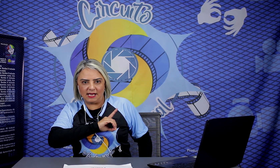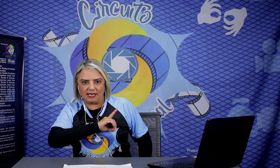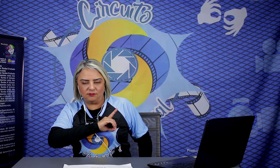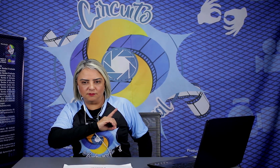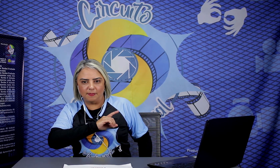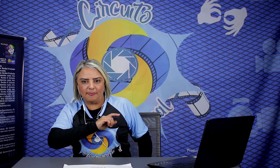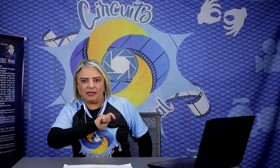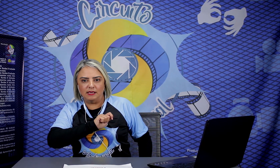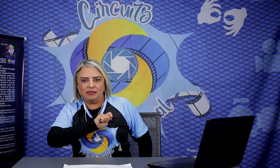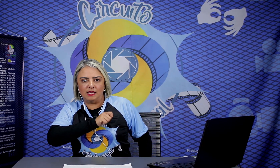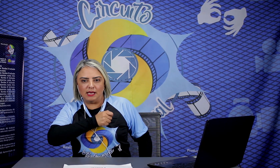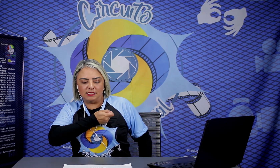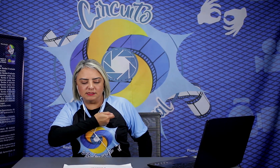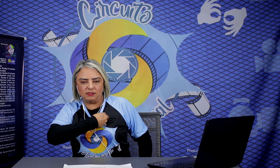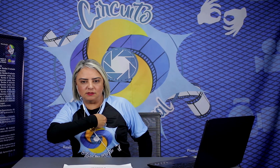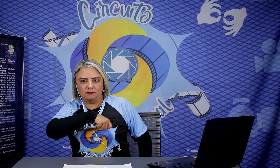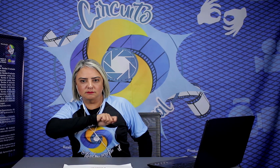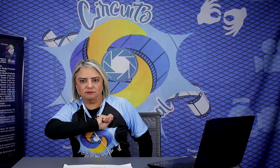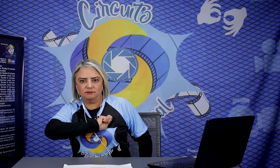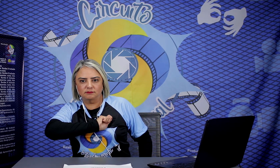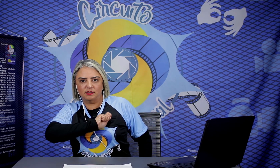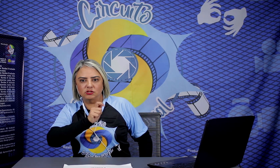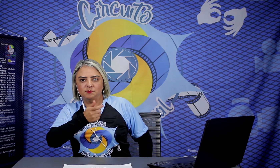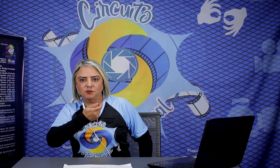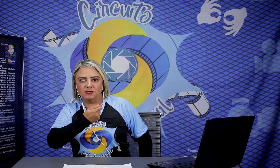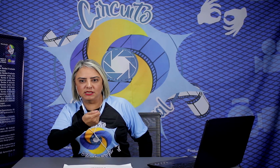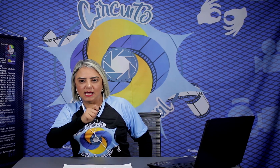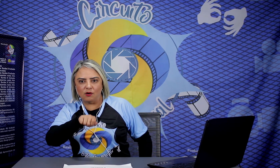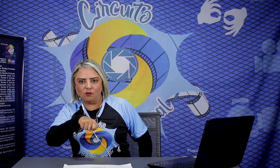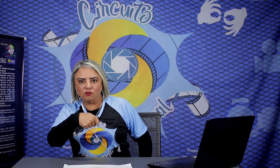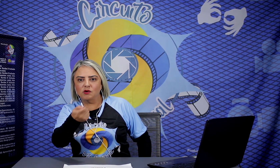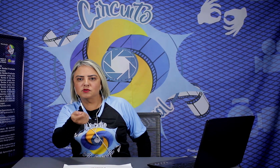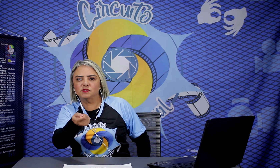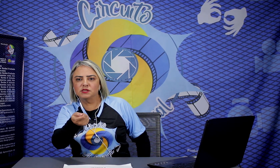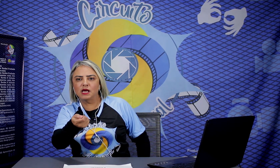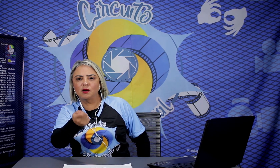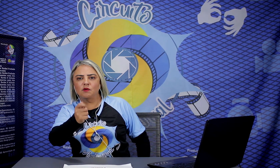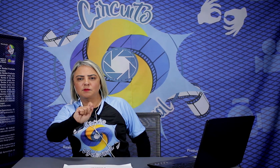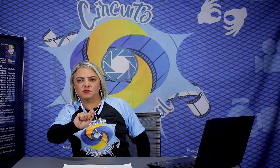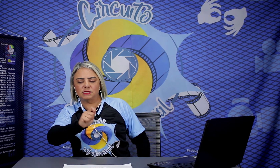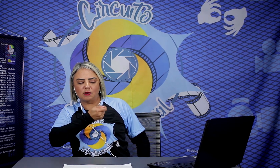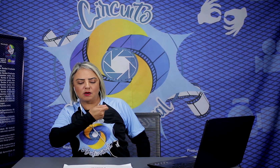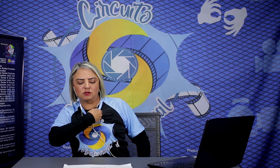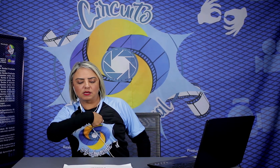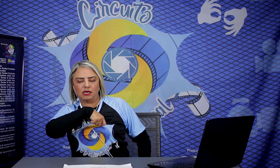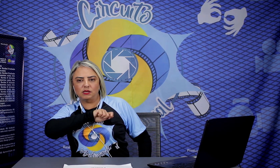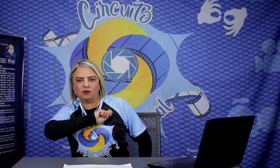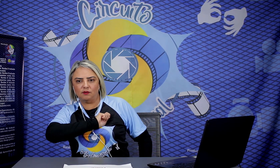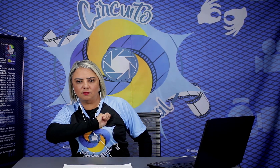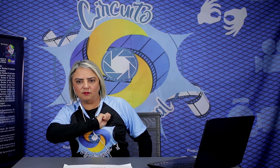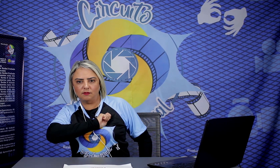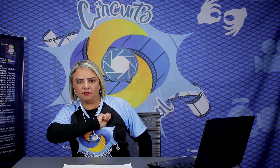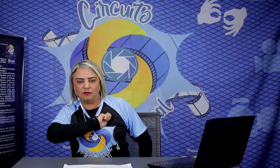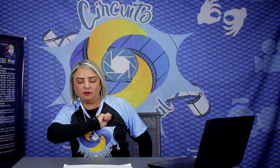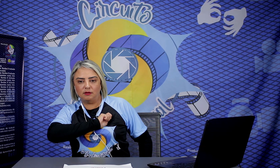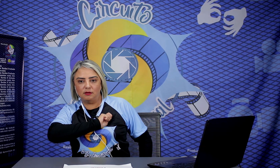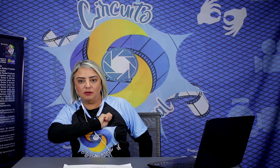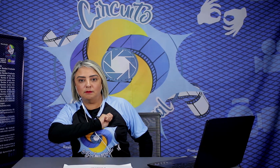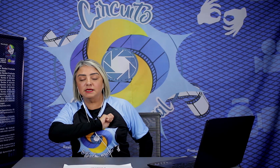Delegado. É assim. Tipo sinal. Qual o seu sinal? Qual o meu sinal? Aqui, ó. Mas eu